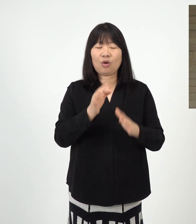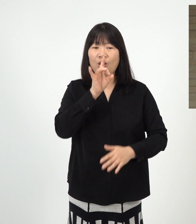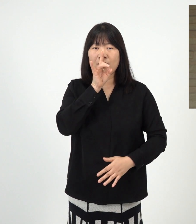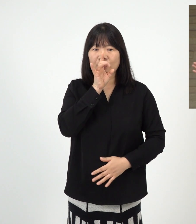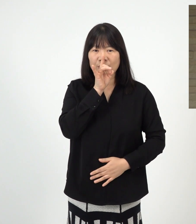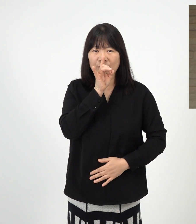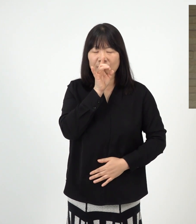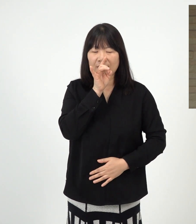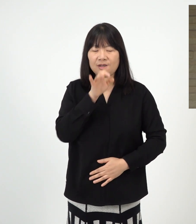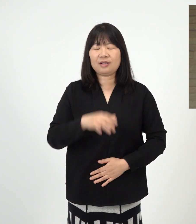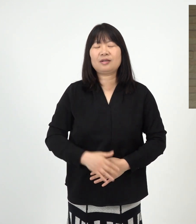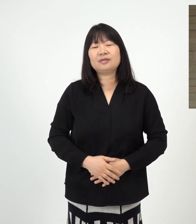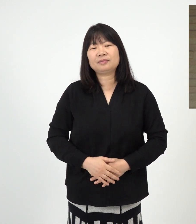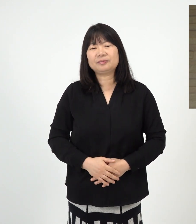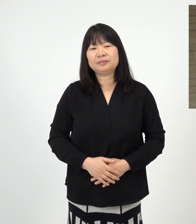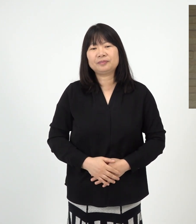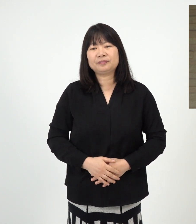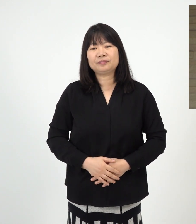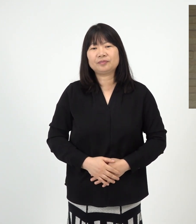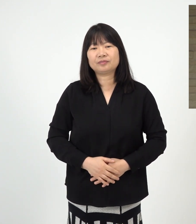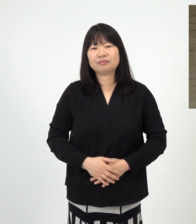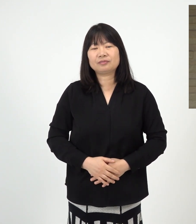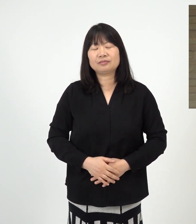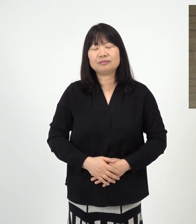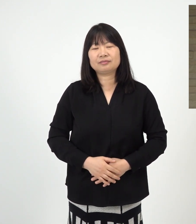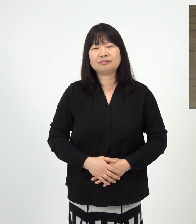되고 이루어지지도 않습니다.